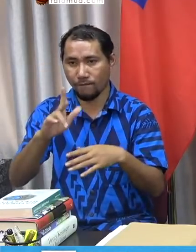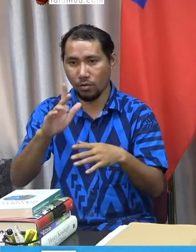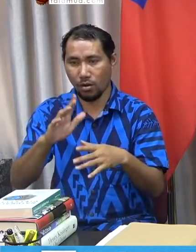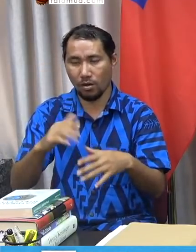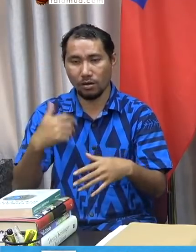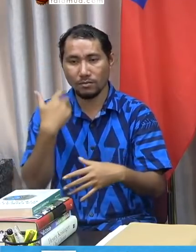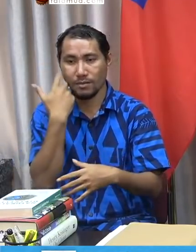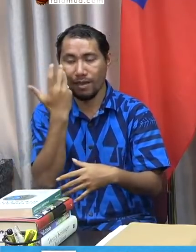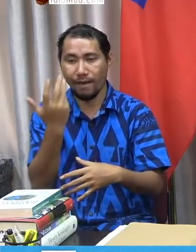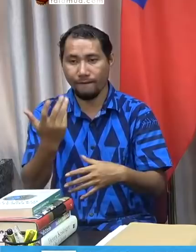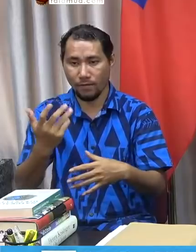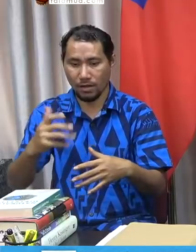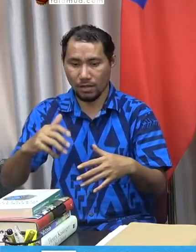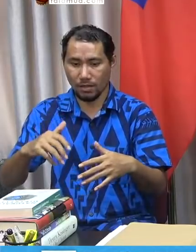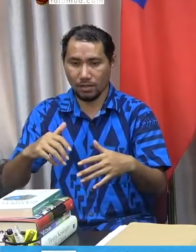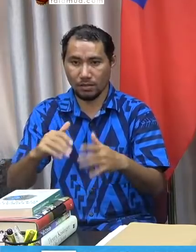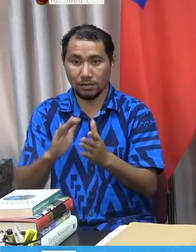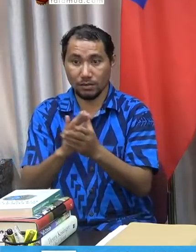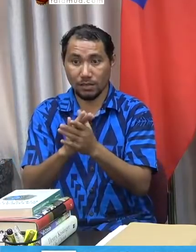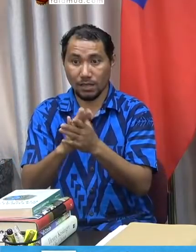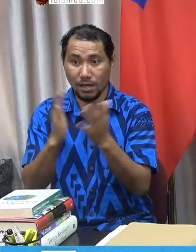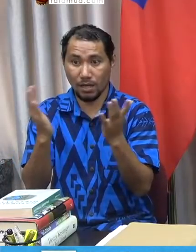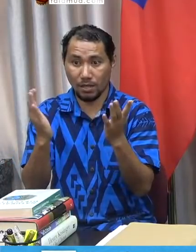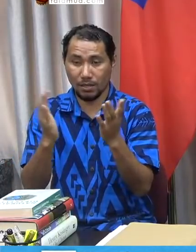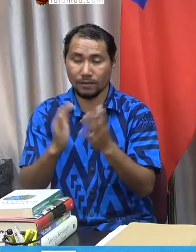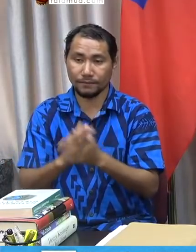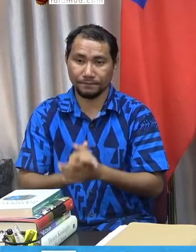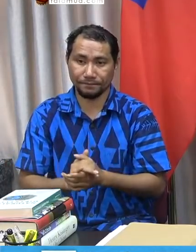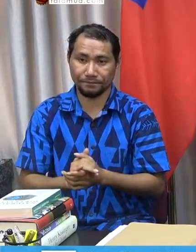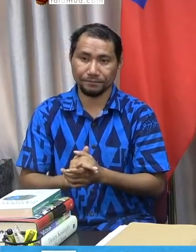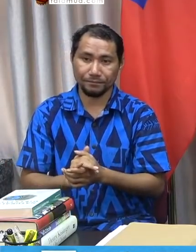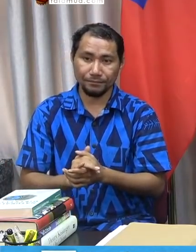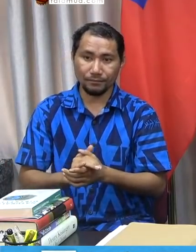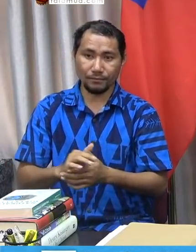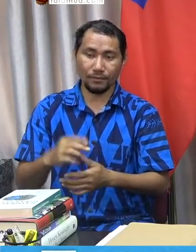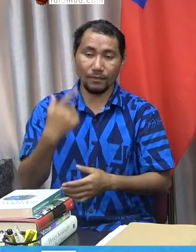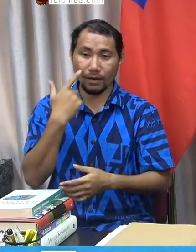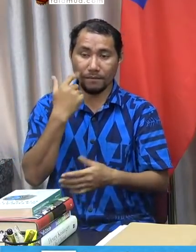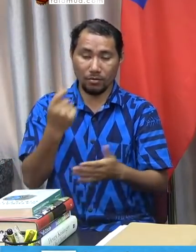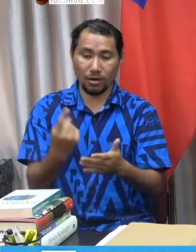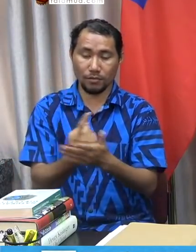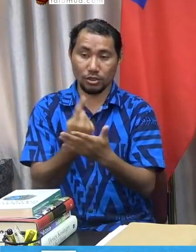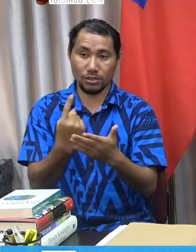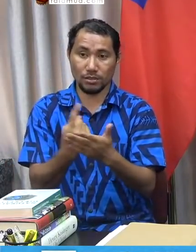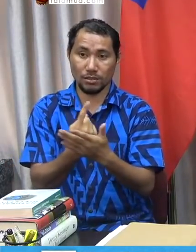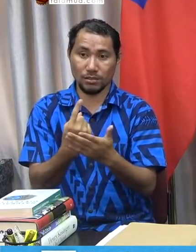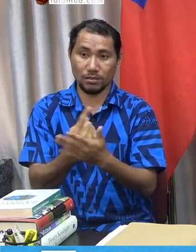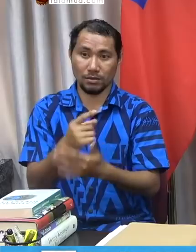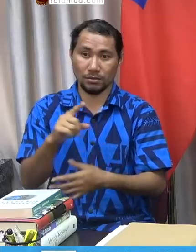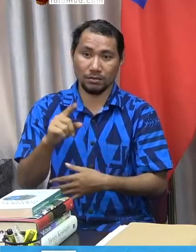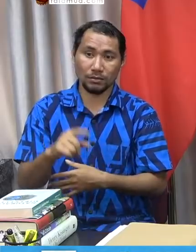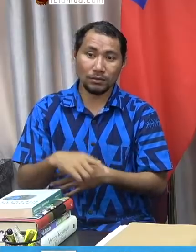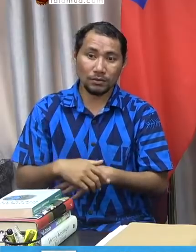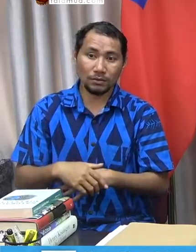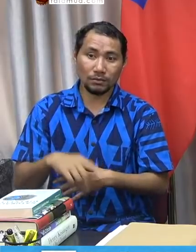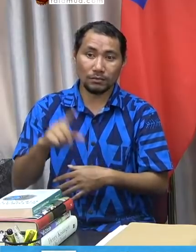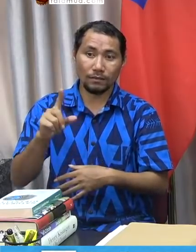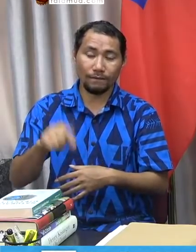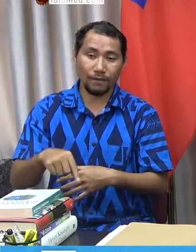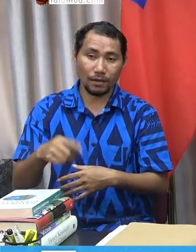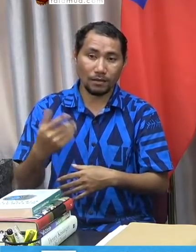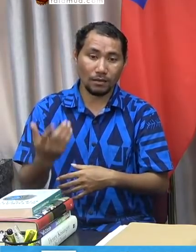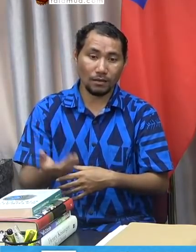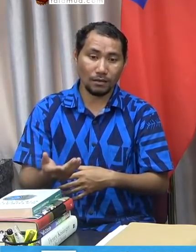mo le a vanoa e mawhai ai o na whaia ia tūlanga o le whaamalustino